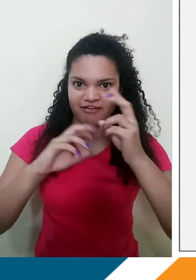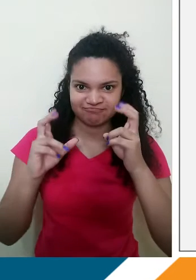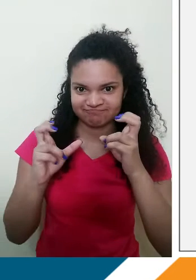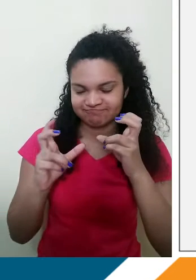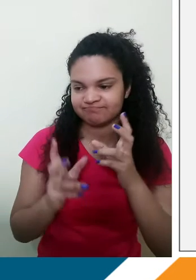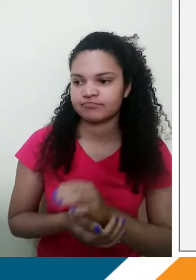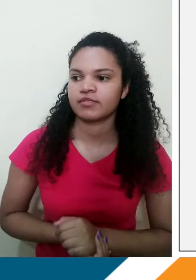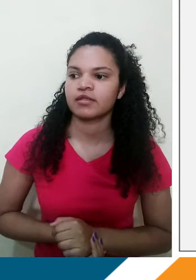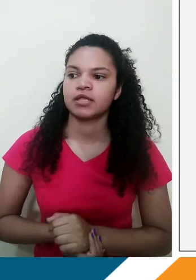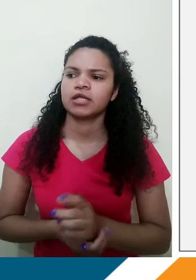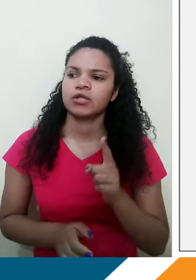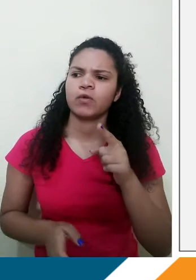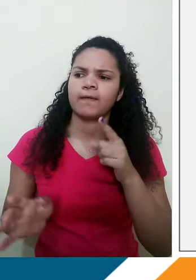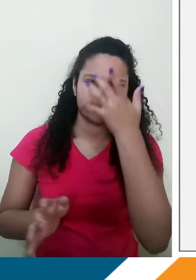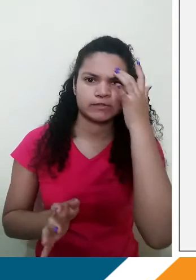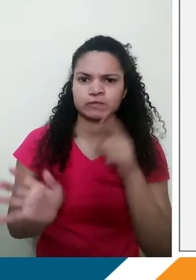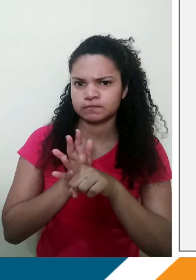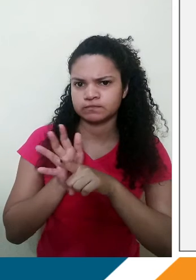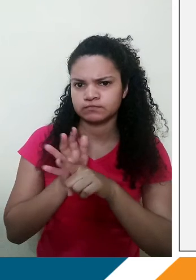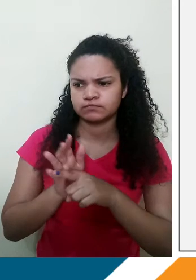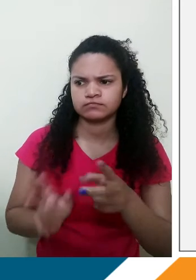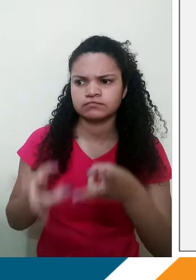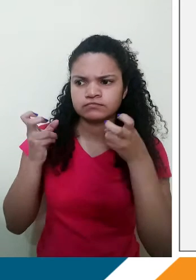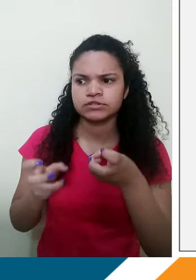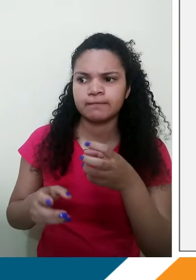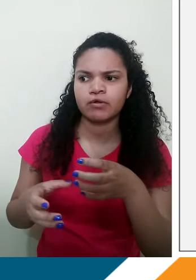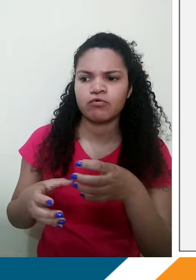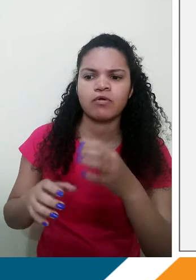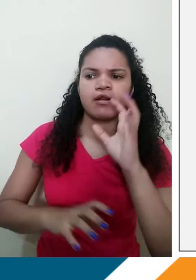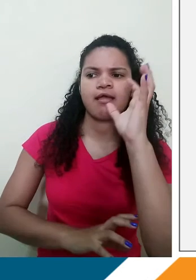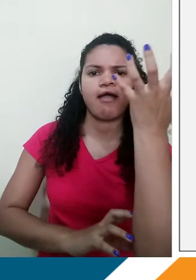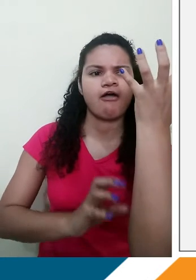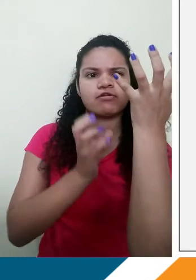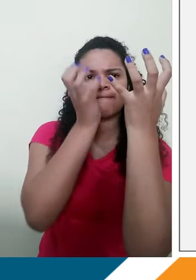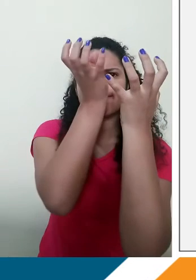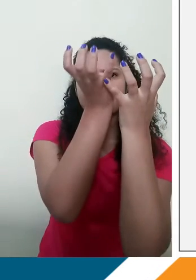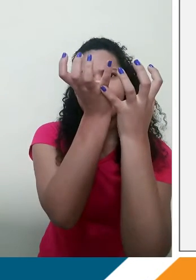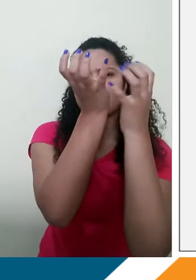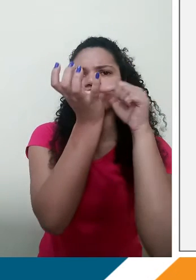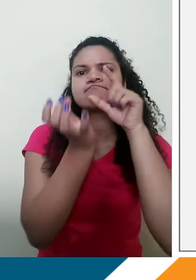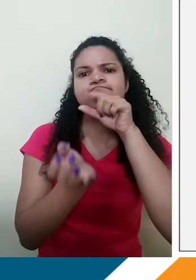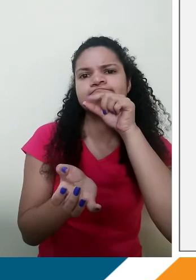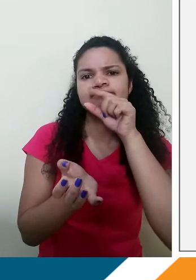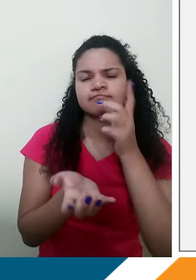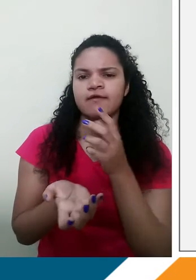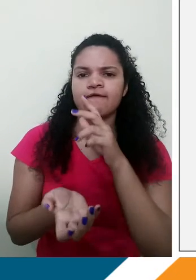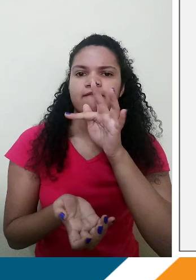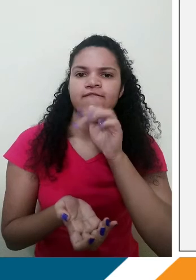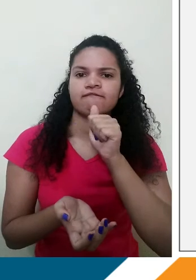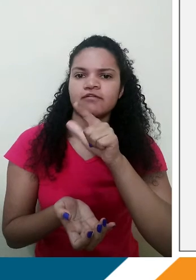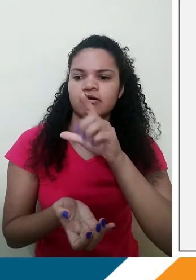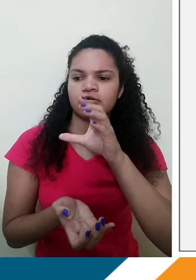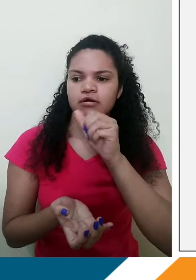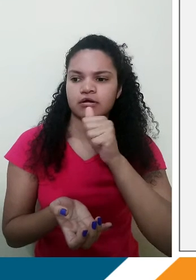árvore um ninho de uma espécie de falcão. Apenas um filhote apresentava uma coloração típica de penas de